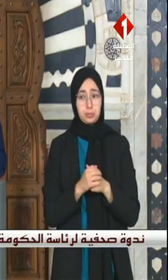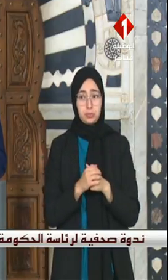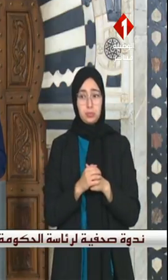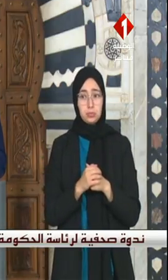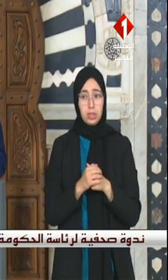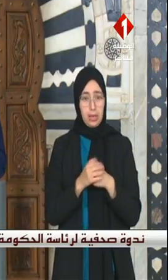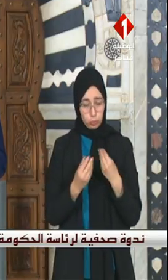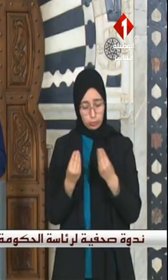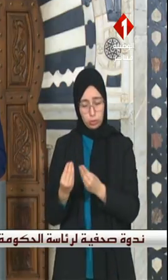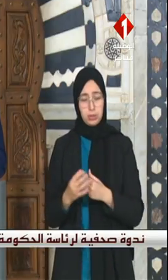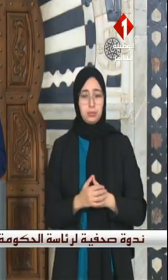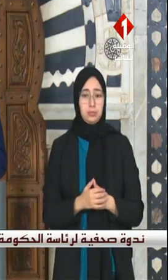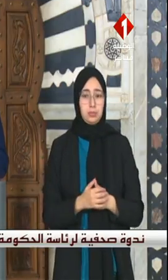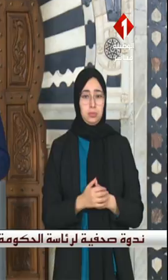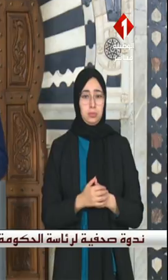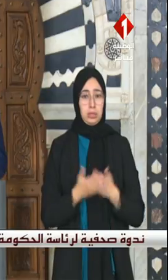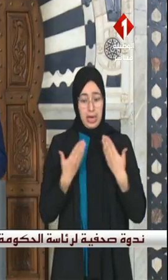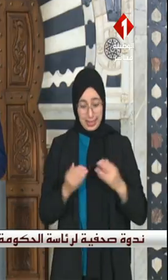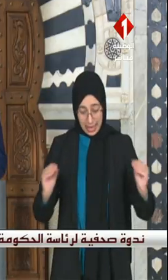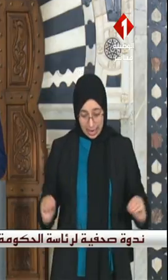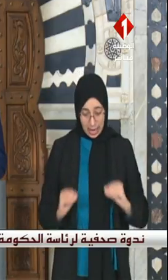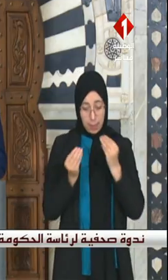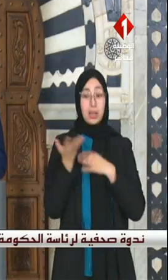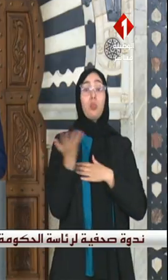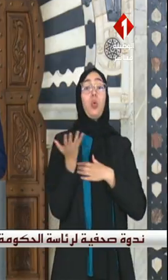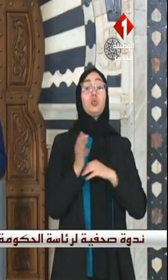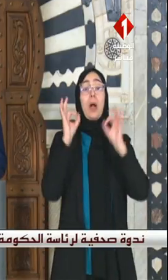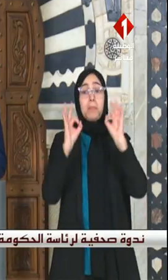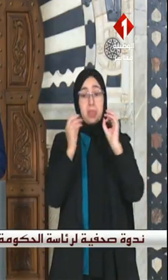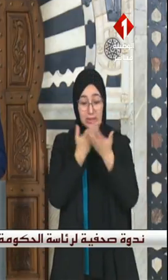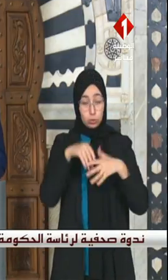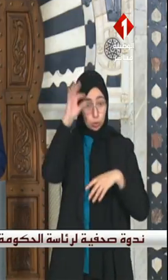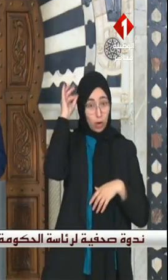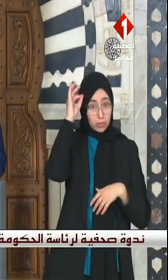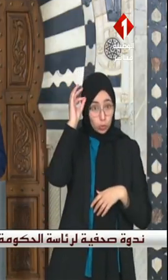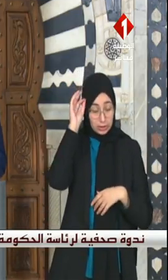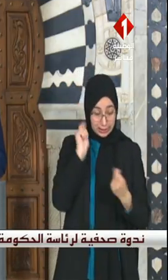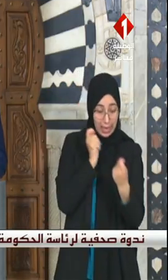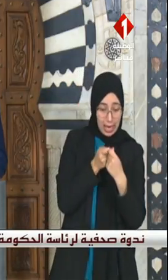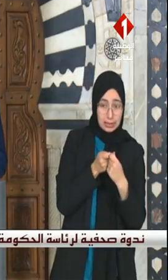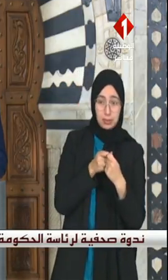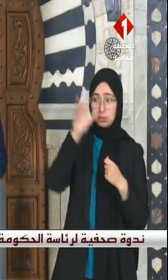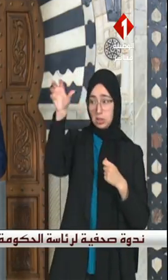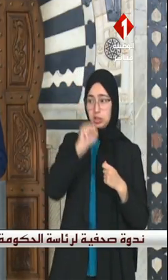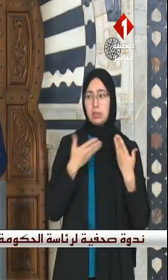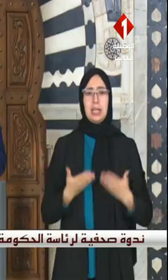به. دكوردو ما تحنا ننطلق حسب الحاجيات، حسب الوضع الوبائي، حسب حاجيات المرضى.